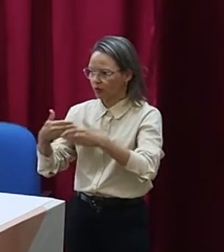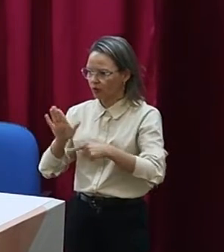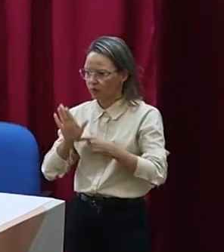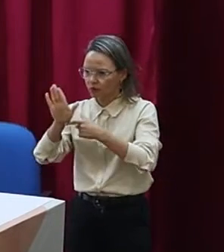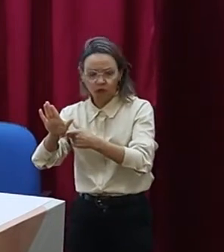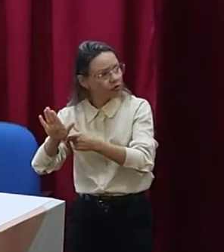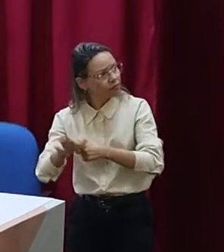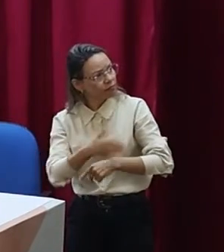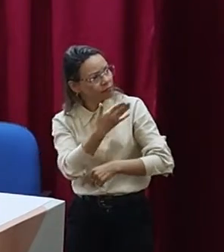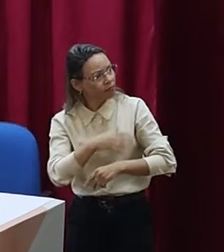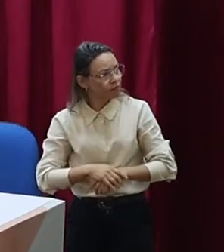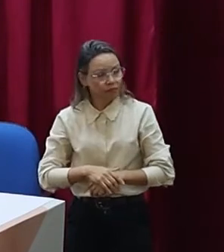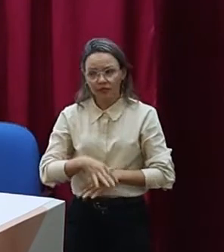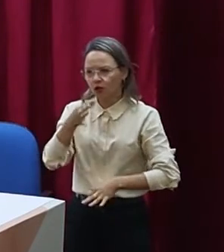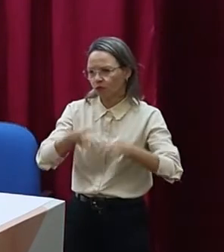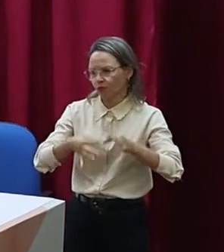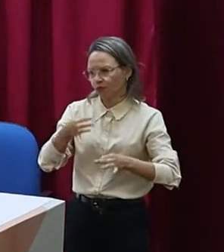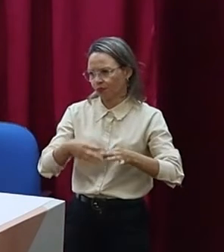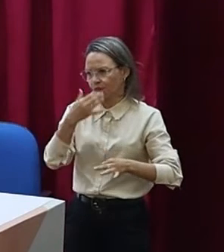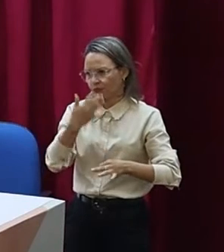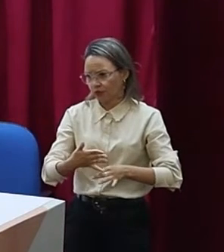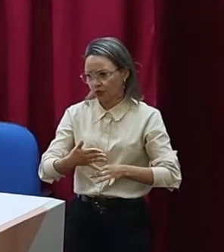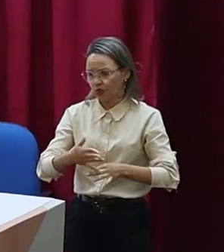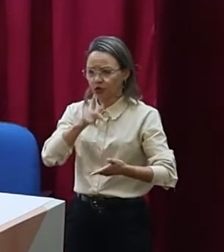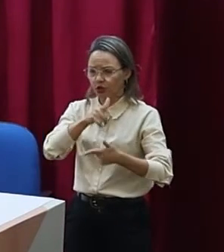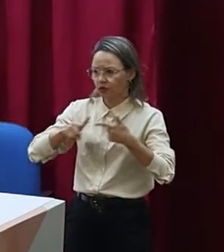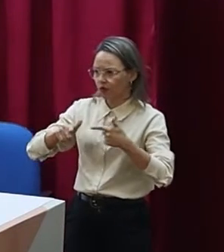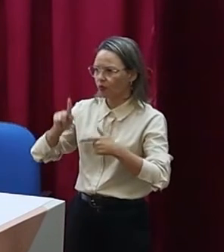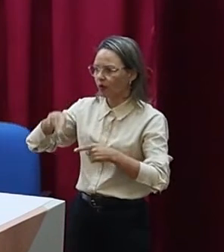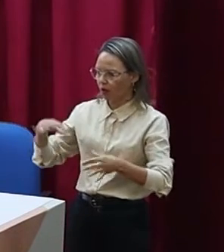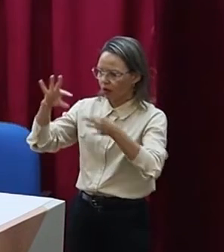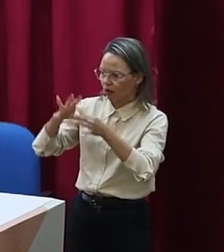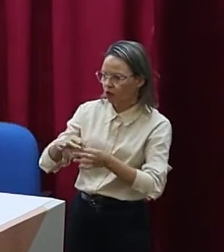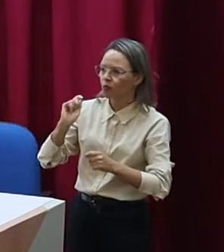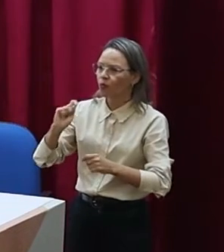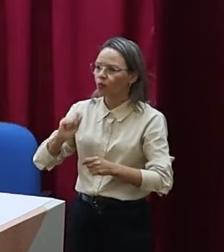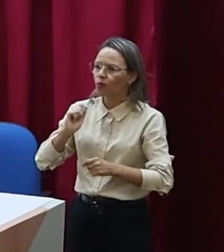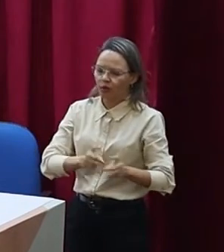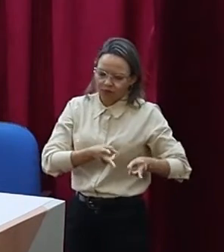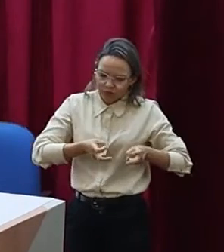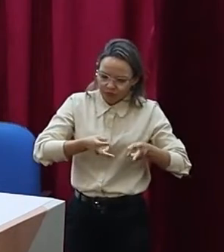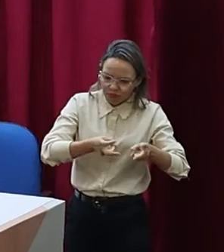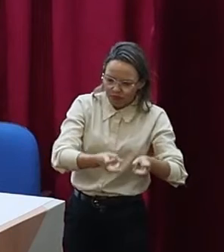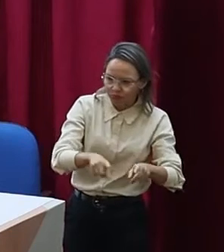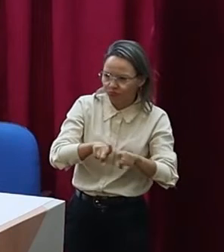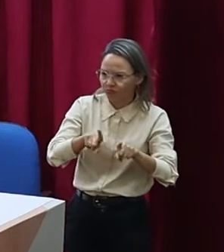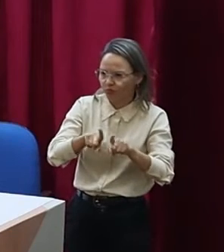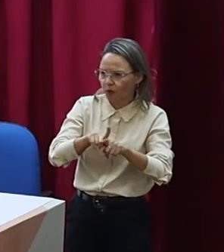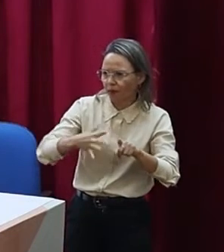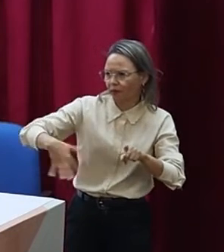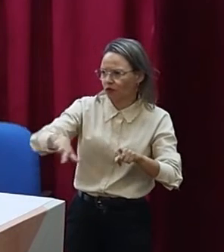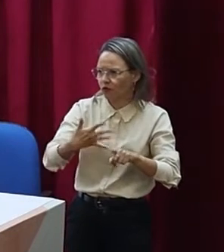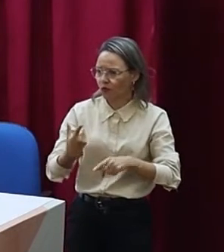mostra que as injustiças de natureza redistributiva normalmente estão ligadas à exploração, à marginalização